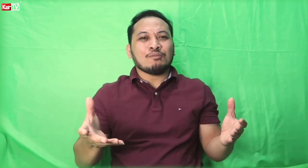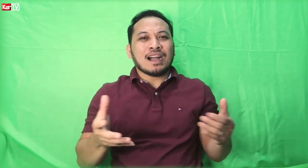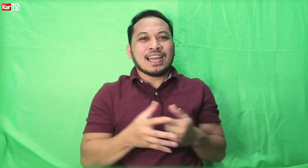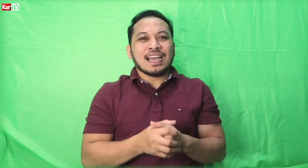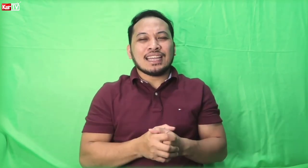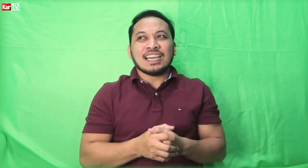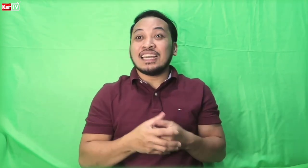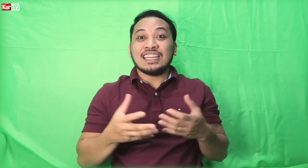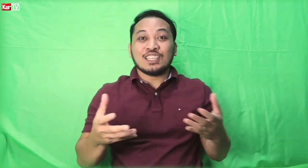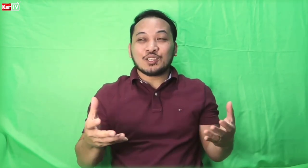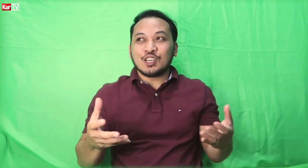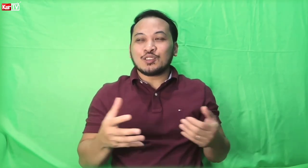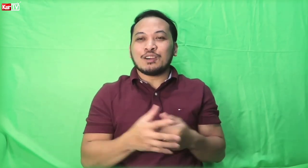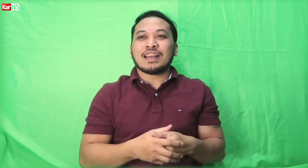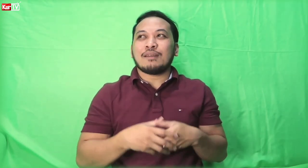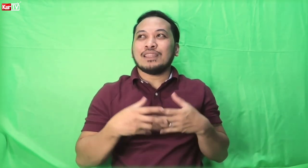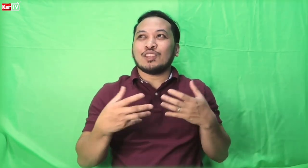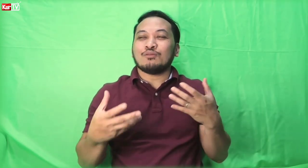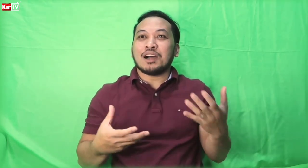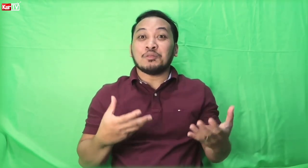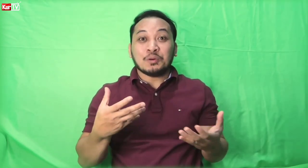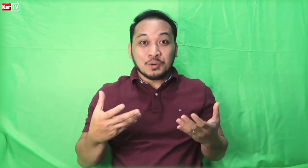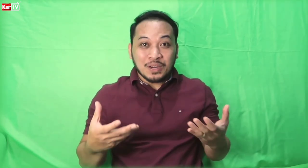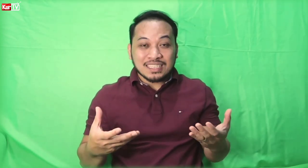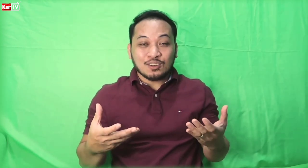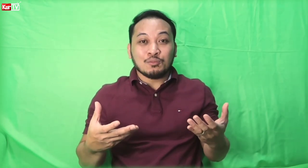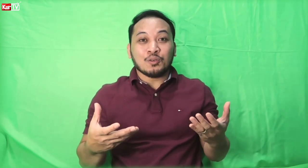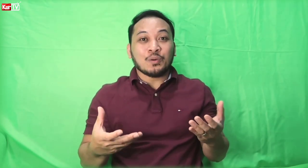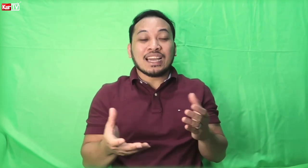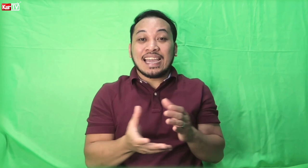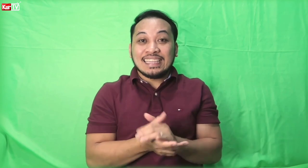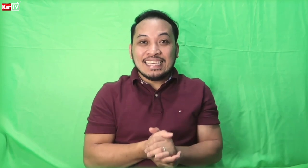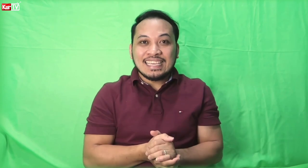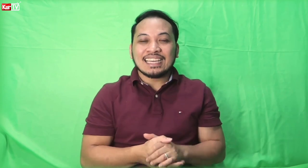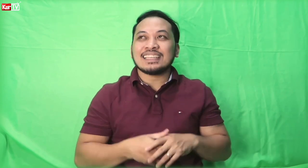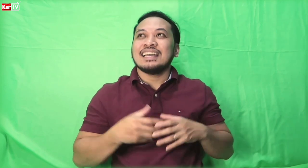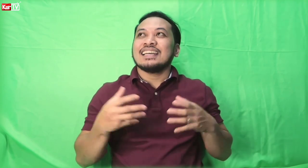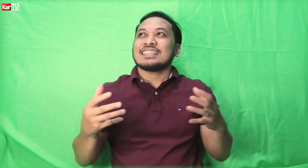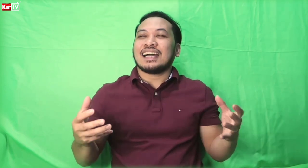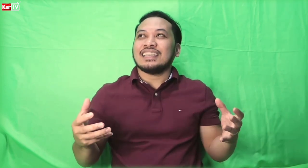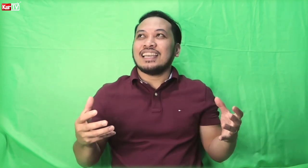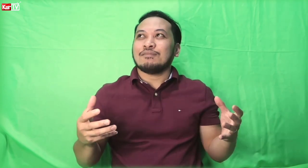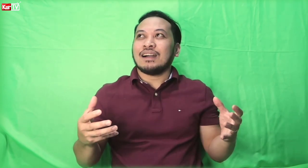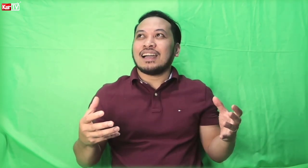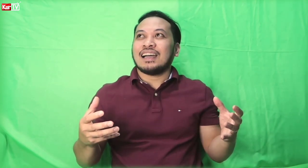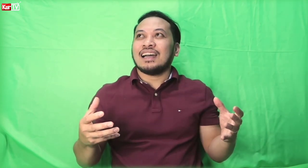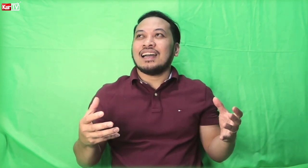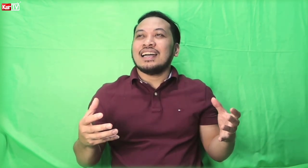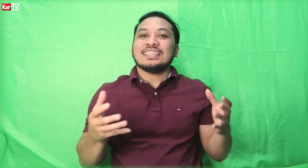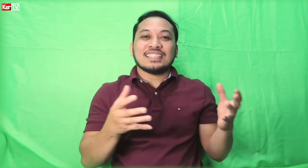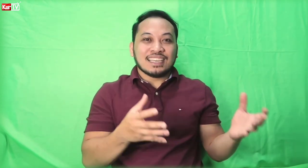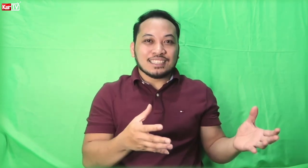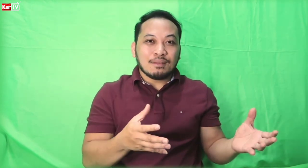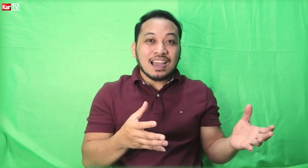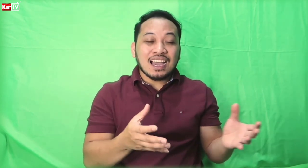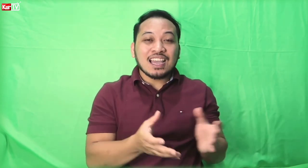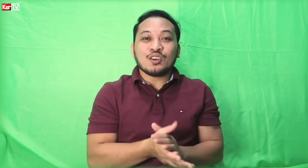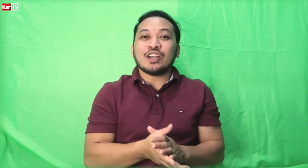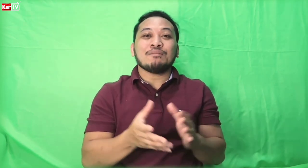mga nagre-research or marami ditong mga kumukuha ng ideas sa kanilang mga design sa bahay or iba't